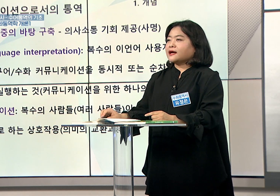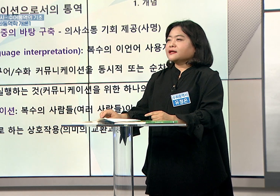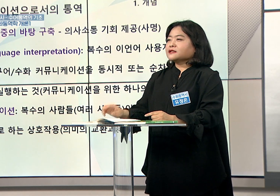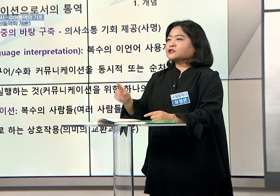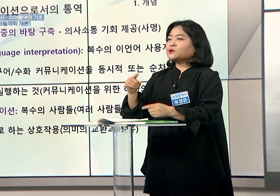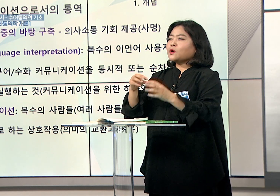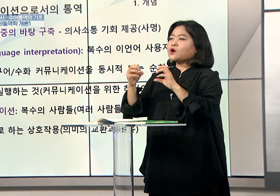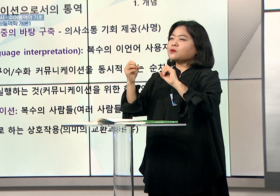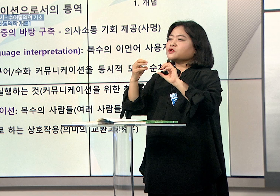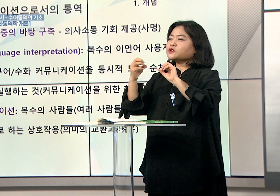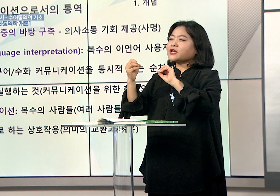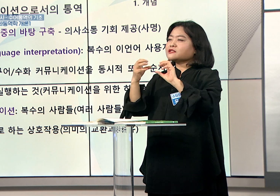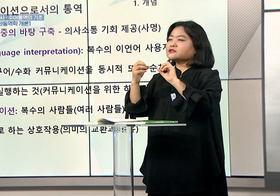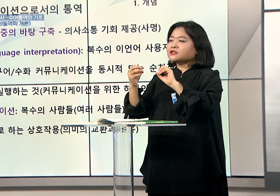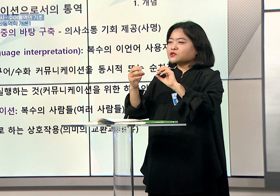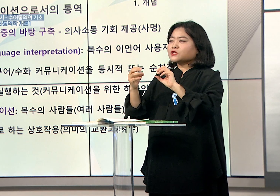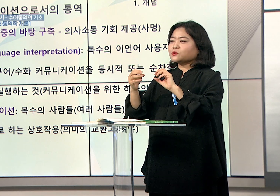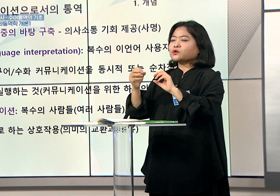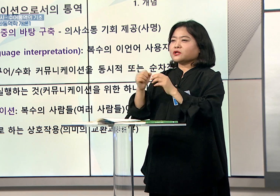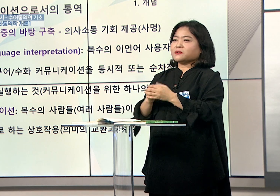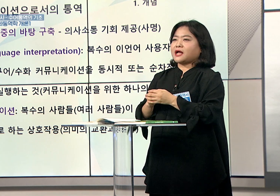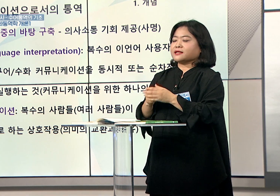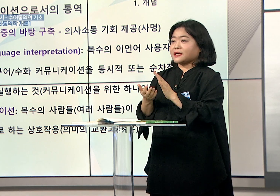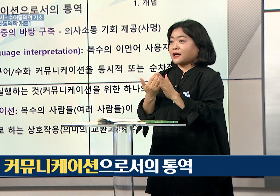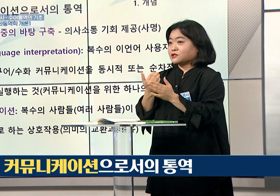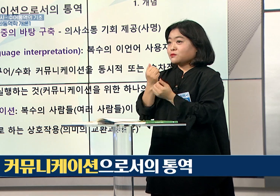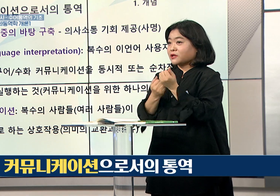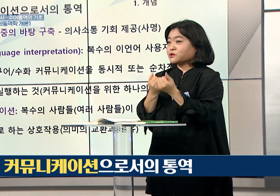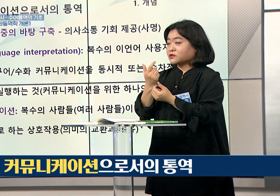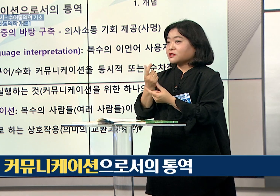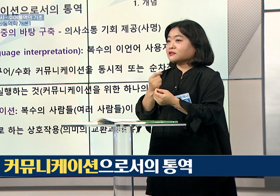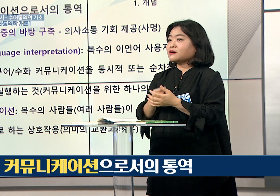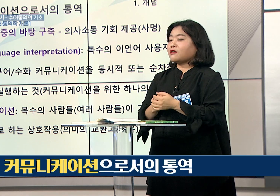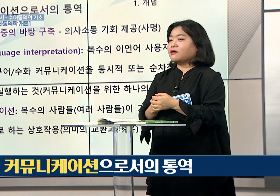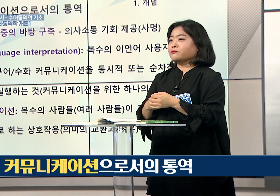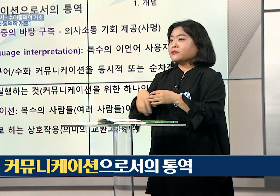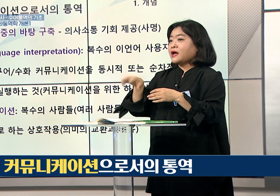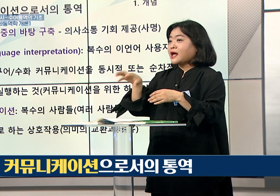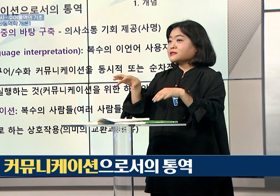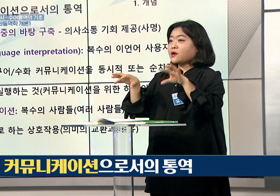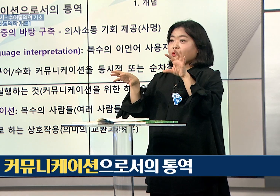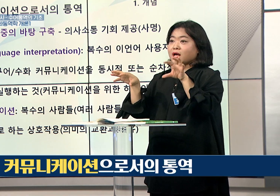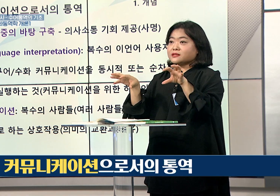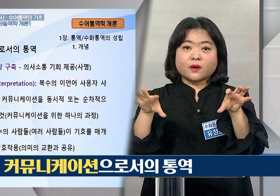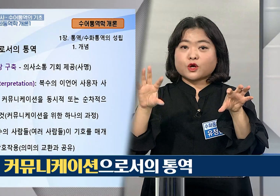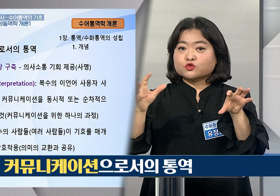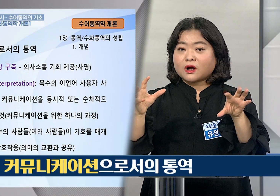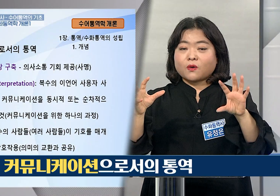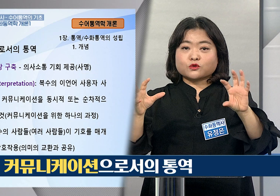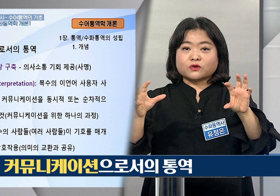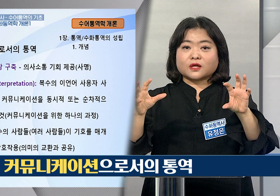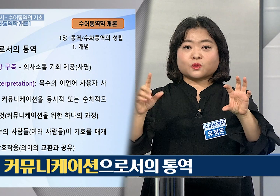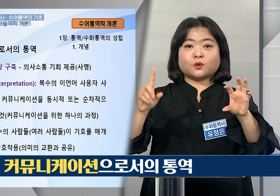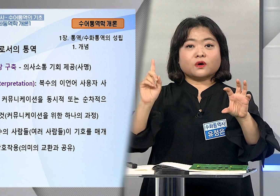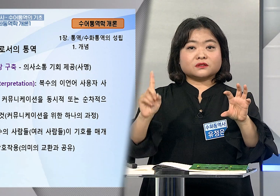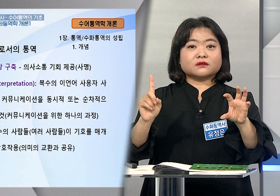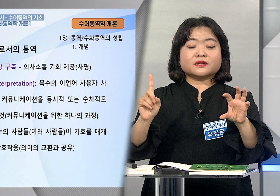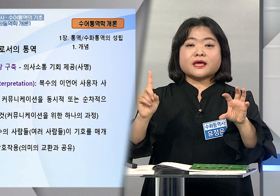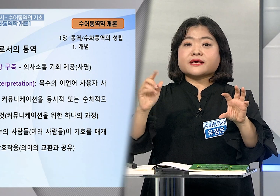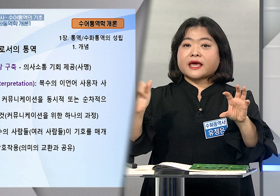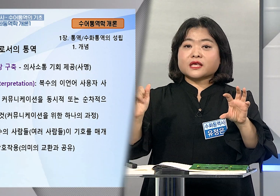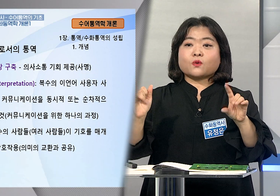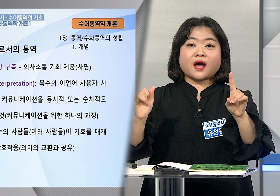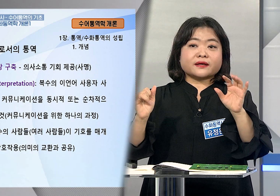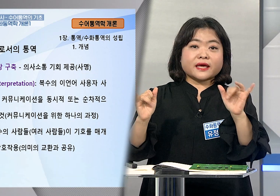자, 그리고 커뮤니케이션에서의 통역입니다. 제가 아까 설명 계속 드린 것처럼 한 사회와 한 사회, 국가와 국가 또